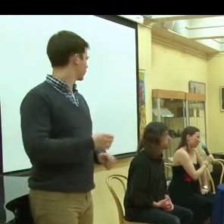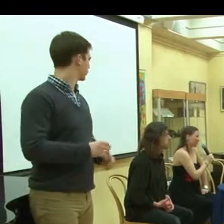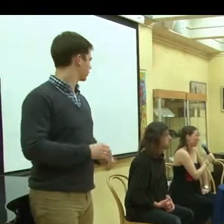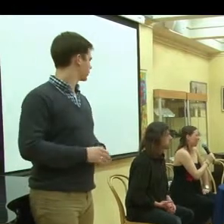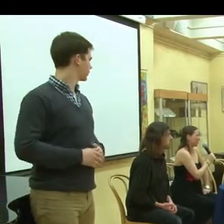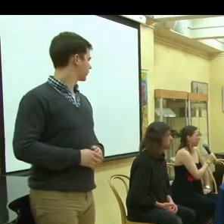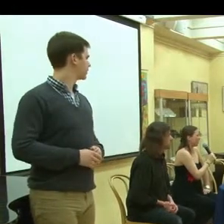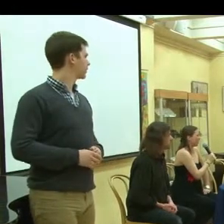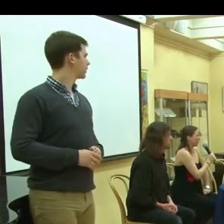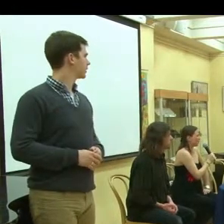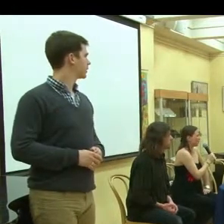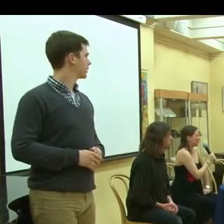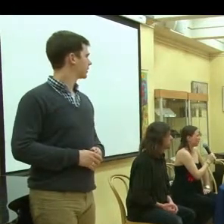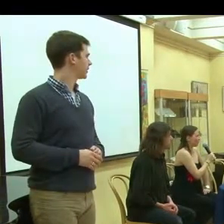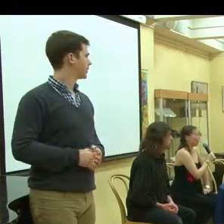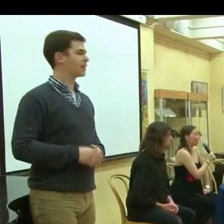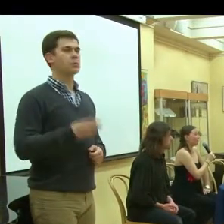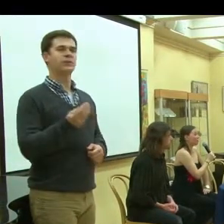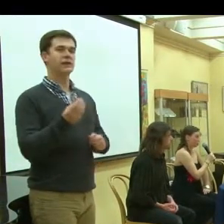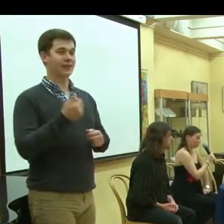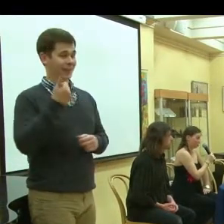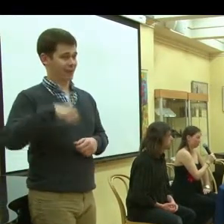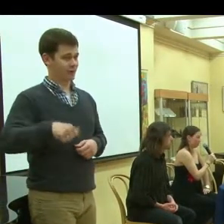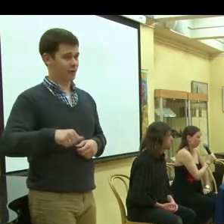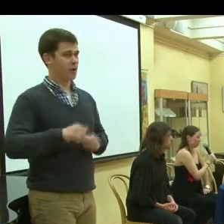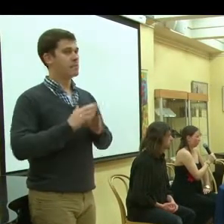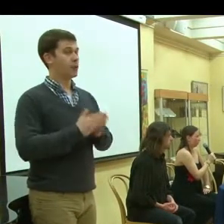poprosimy ostrożnie. Con mucho cuidado, porque es un cuchillo. Bo to jest...